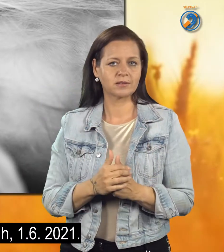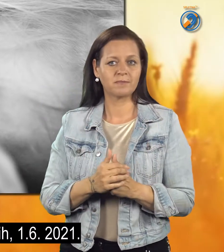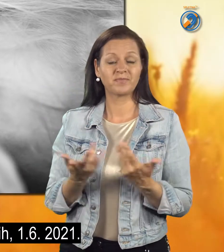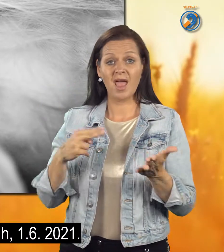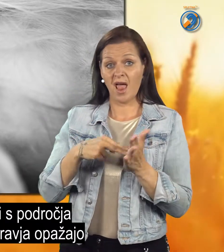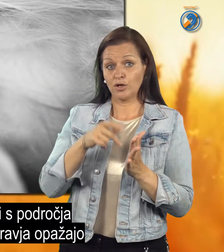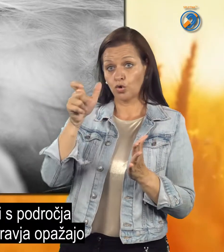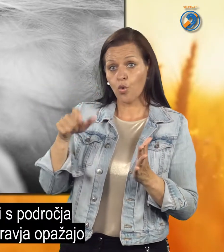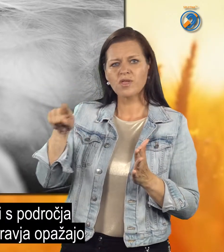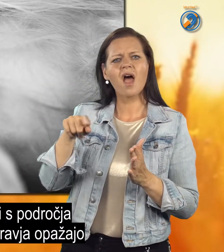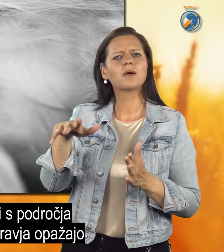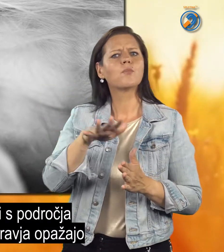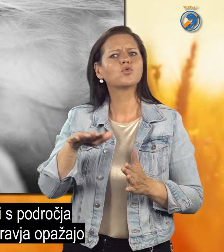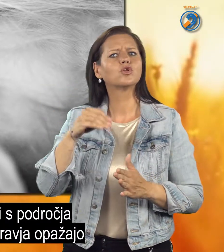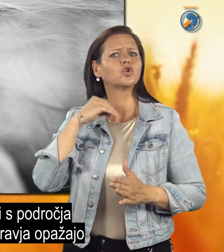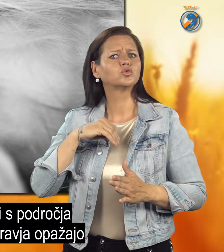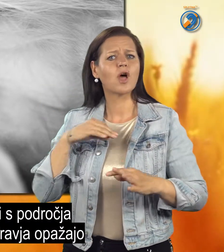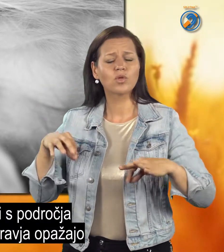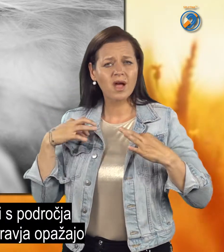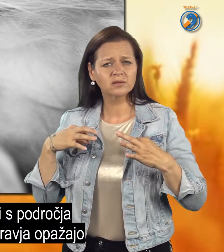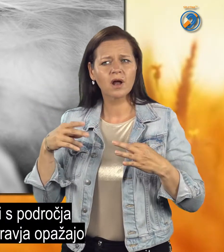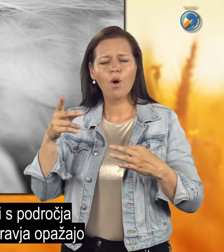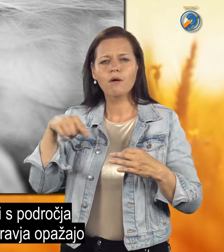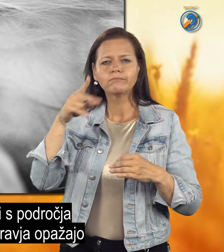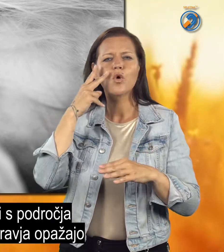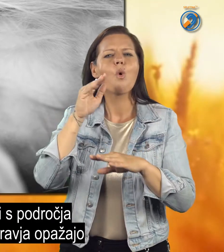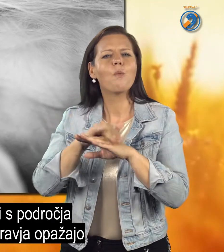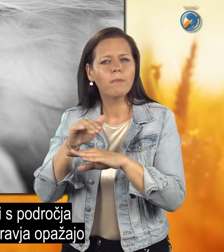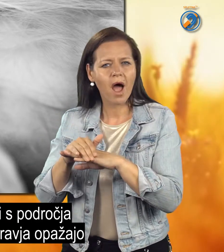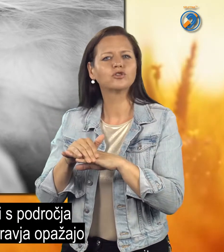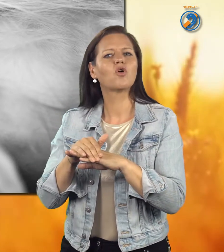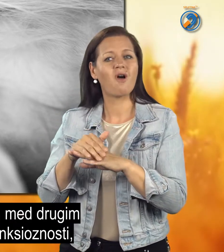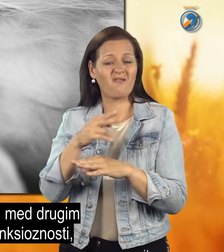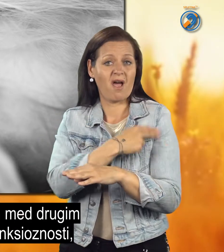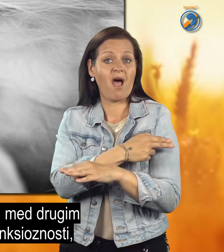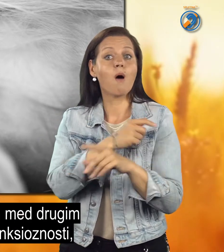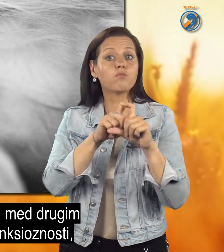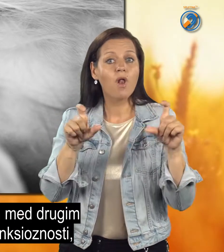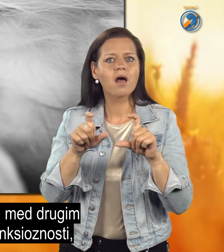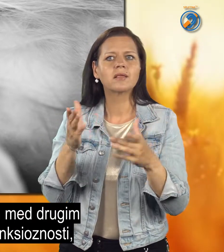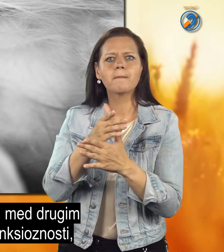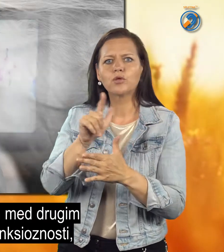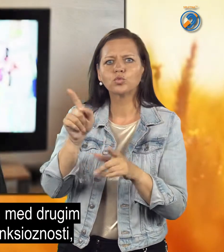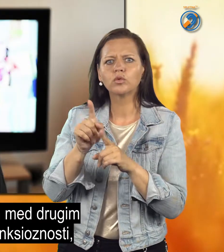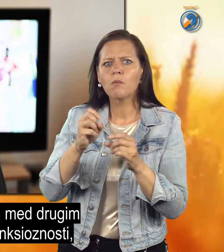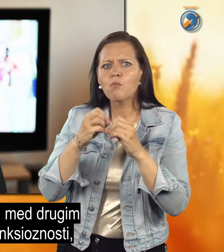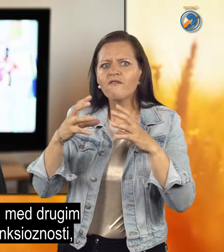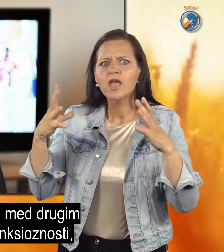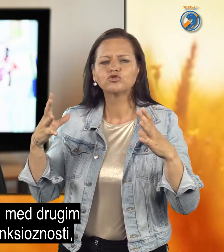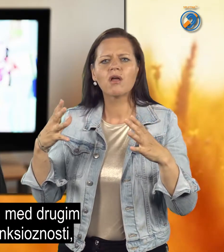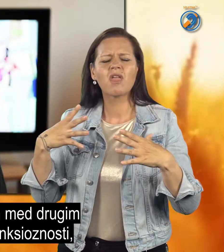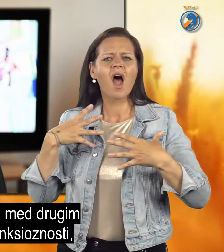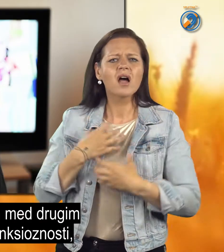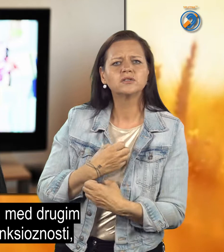6. 2021. Strokovnjaki s področja duševnega zdravja opažajo v ambulantah med drugim